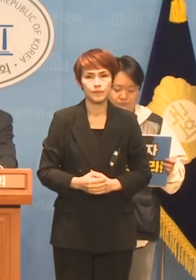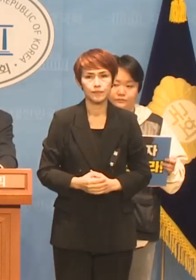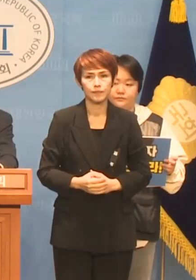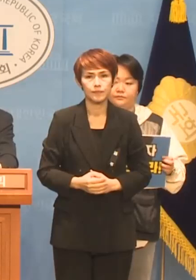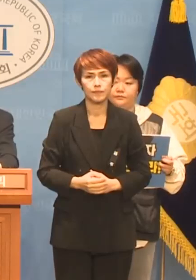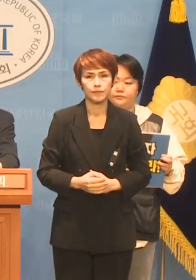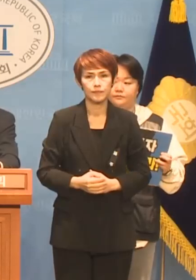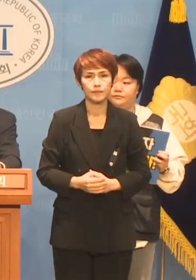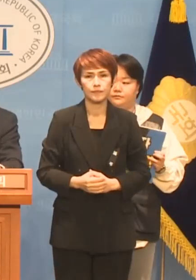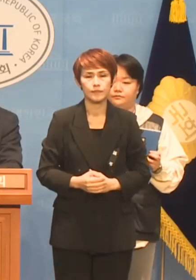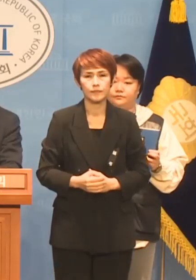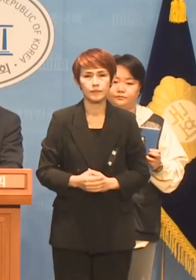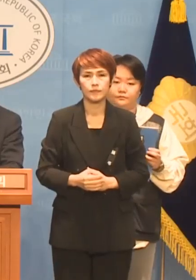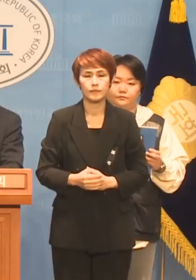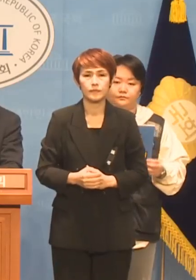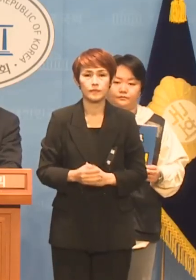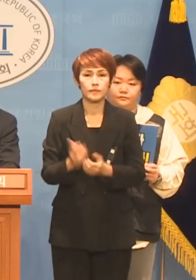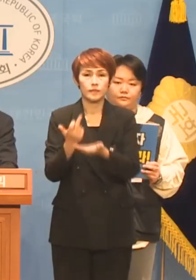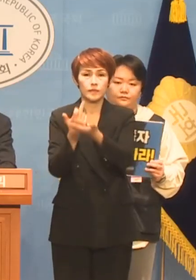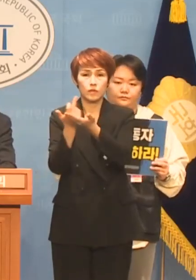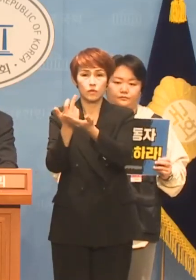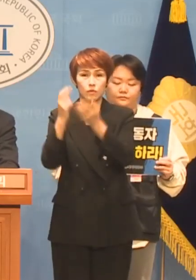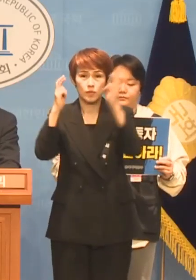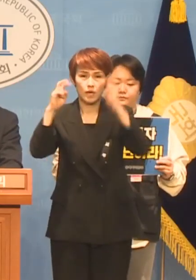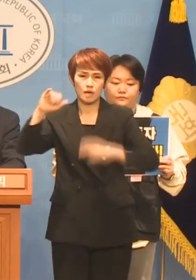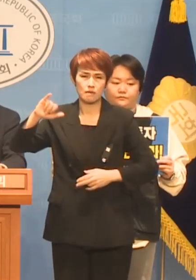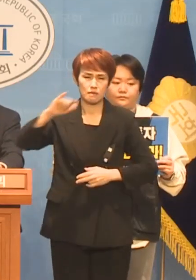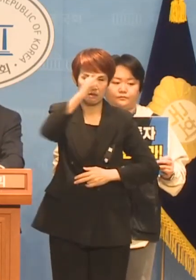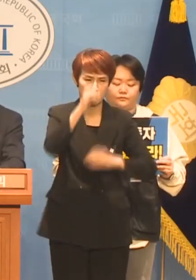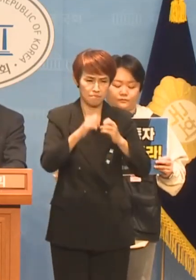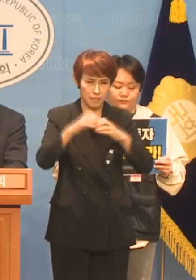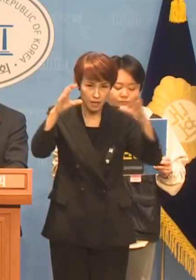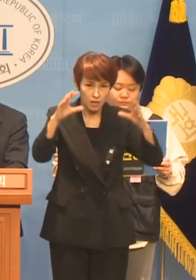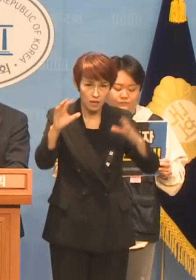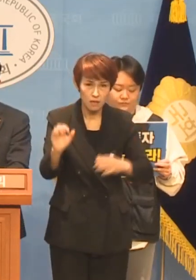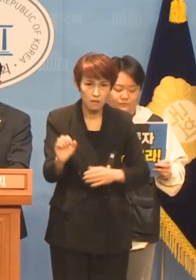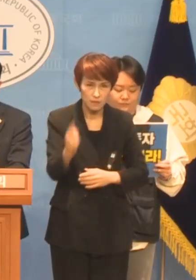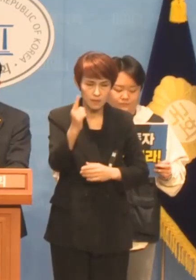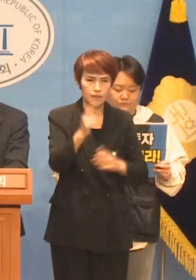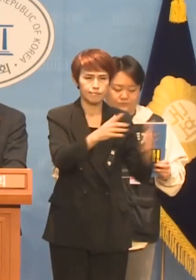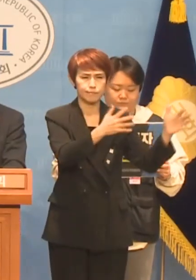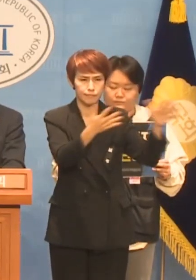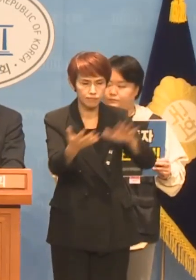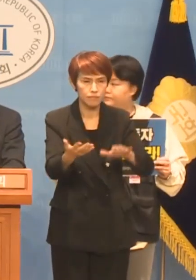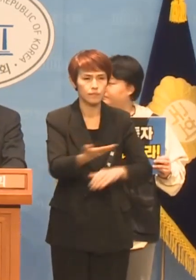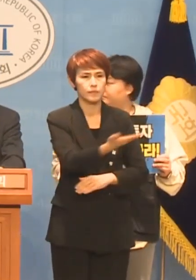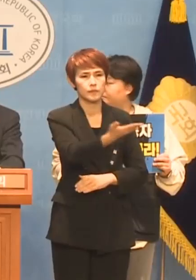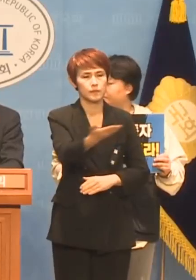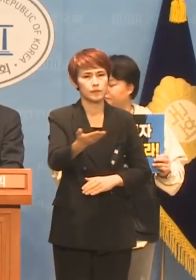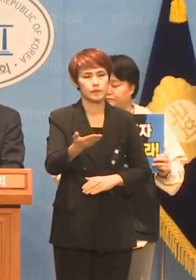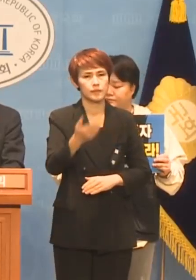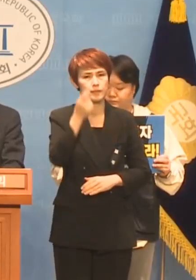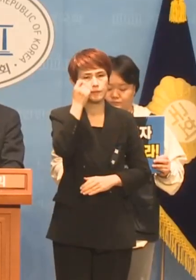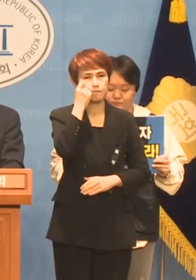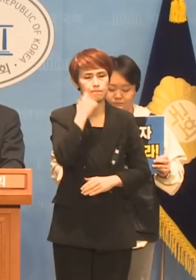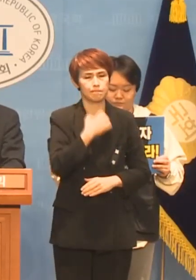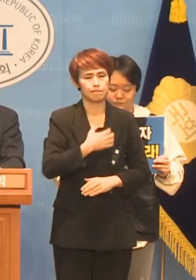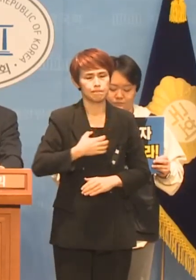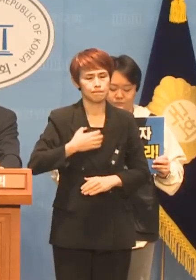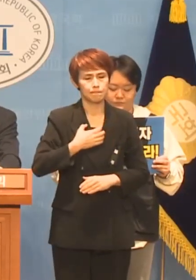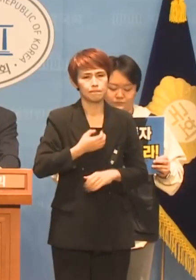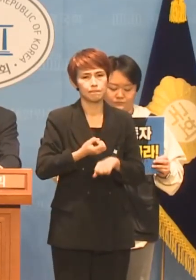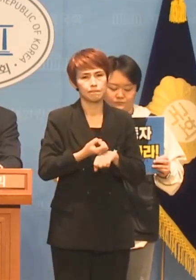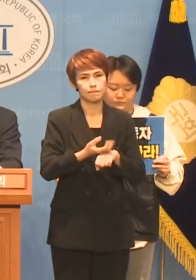먼저 항공 참사로 유명을 달리하신 분들의 명복을 빌면서 유가족분들에게 깊은 애도의